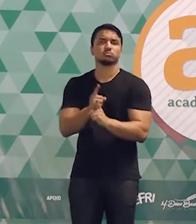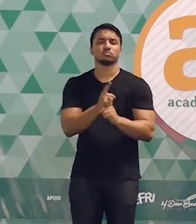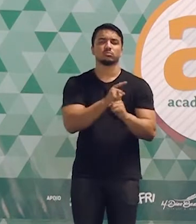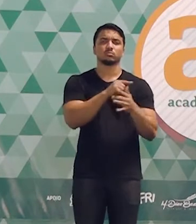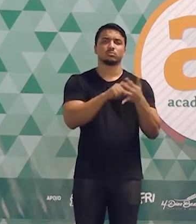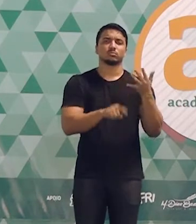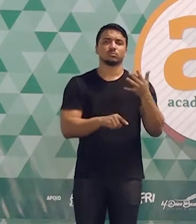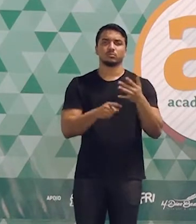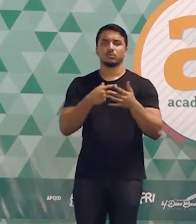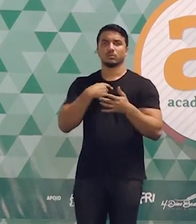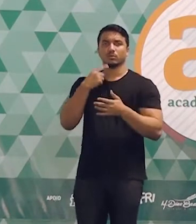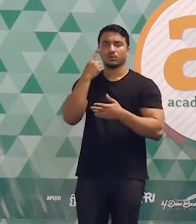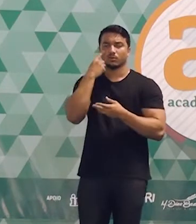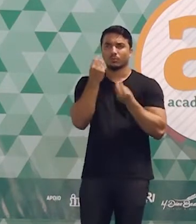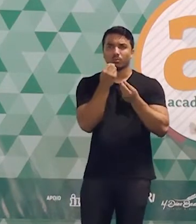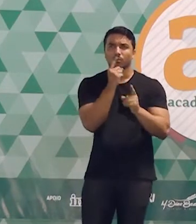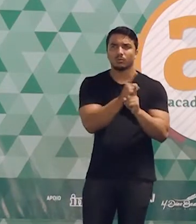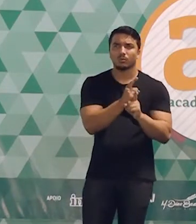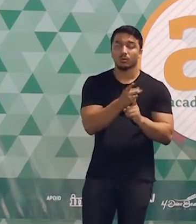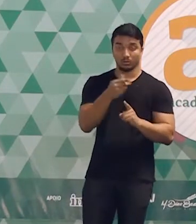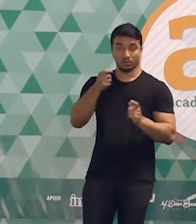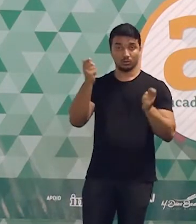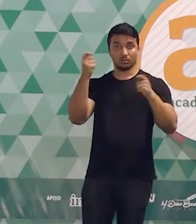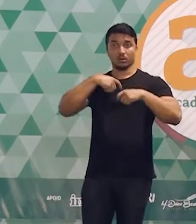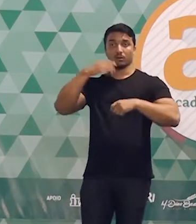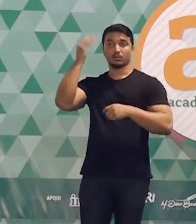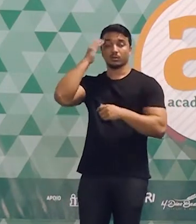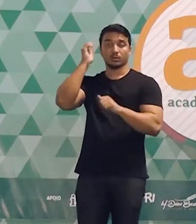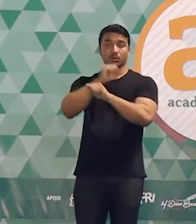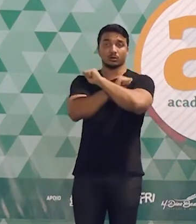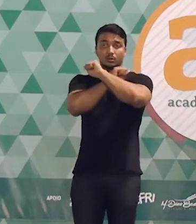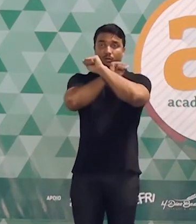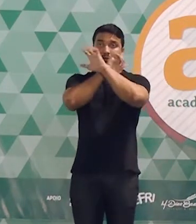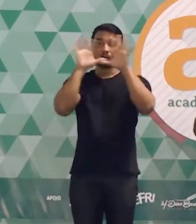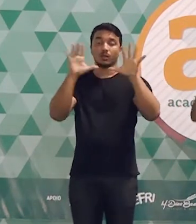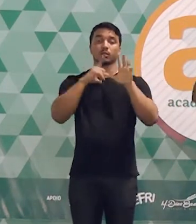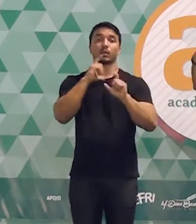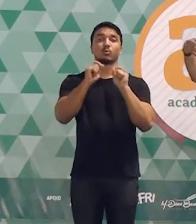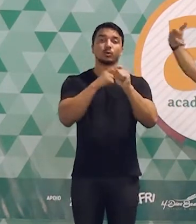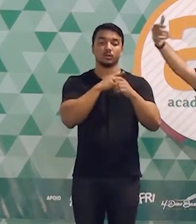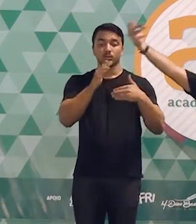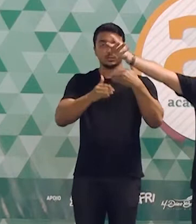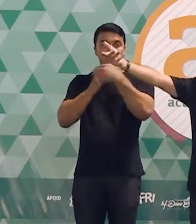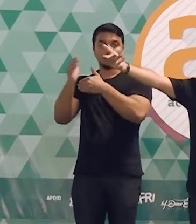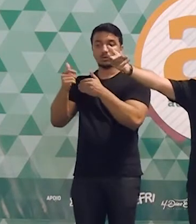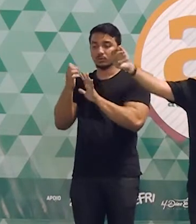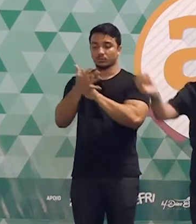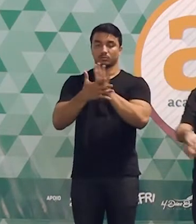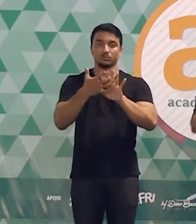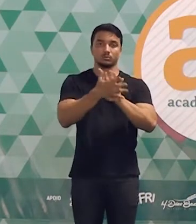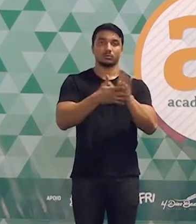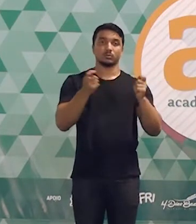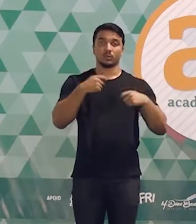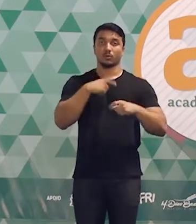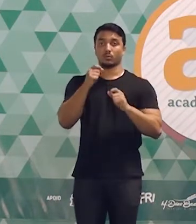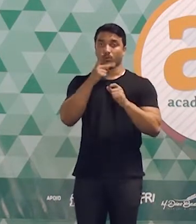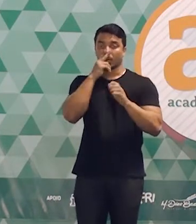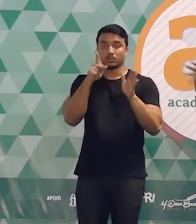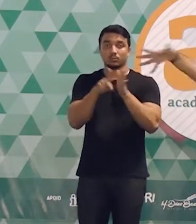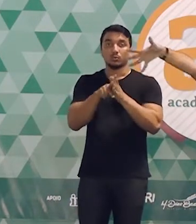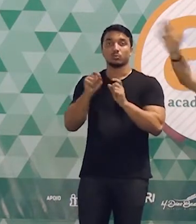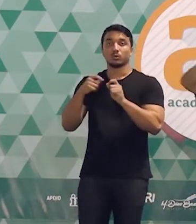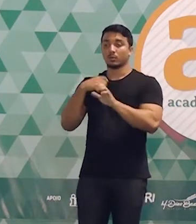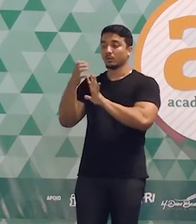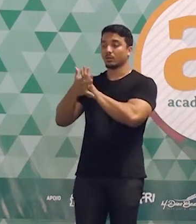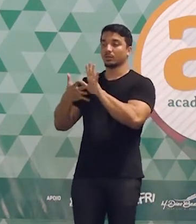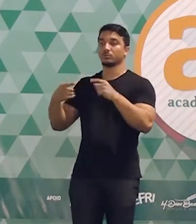Meu amigo, você é plenamente capaz de compreender que existem sequências textuais que são próprias de um